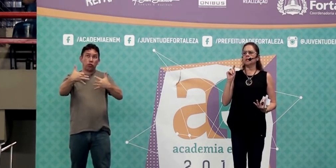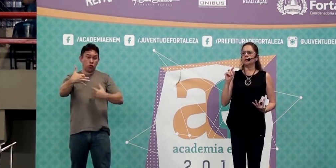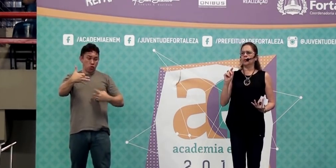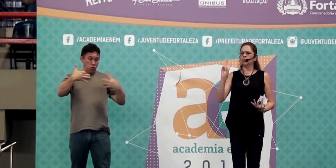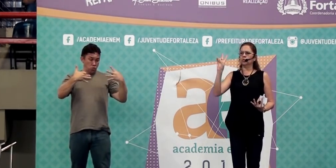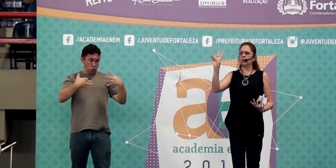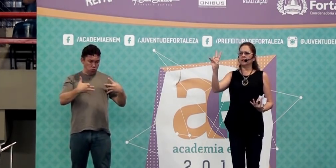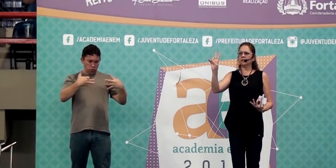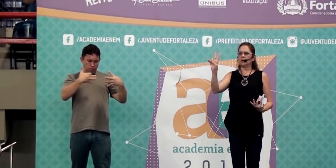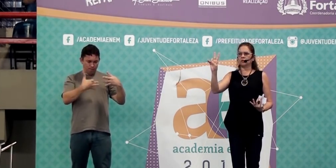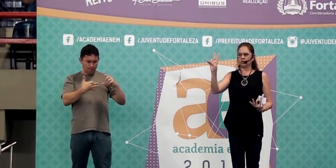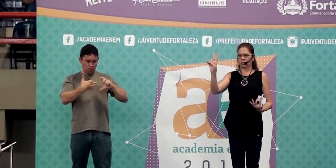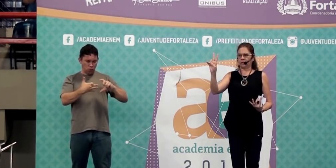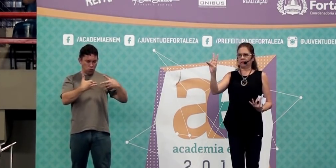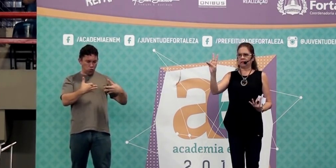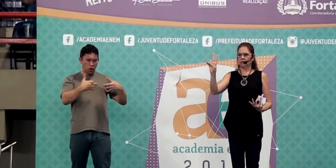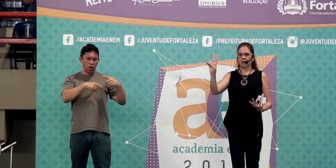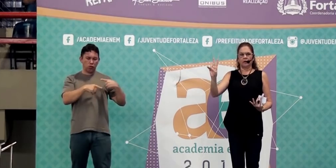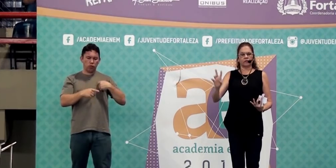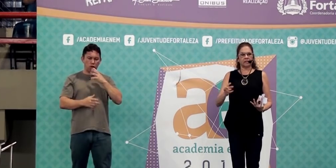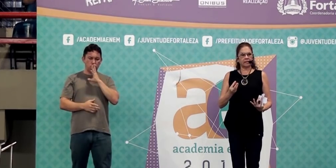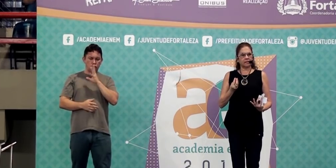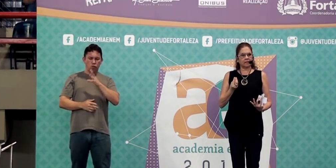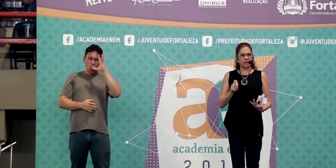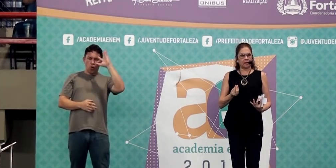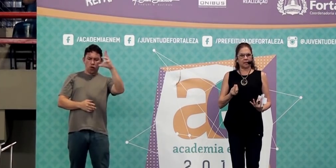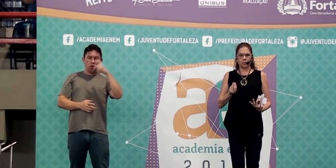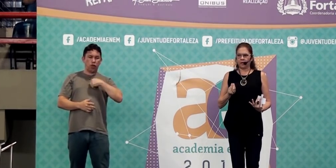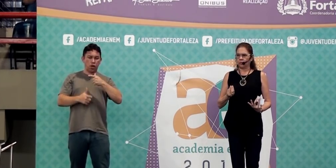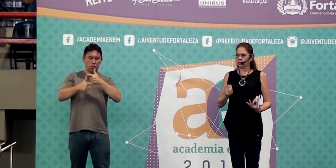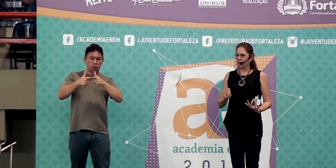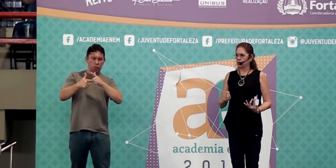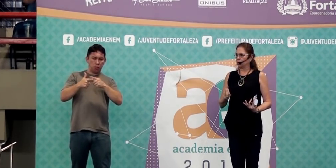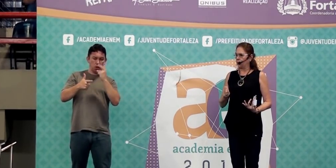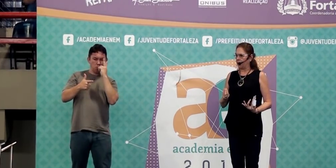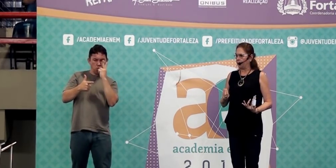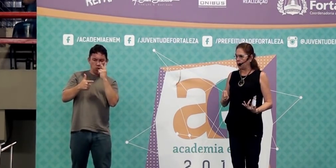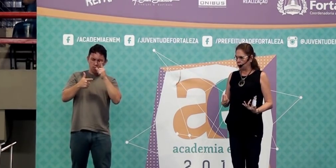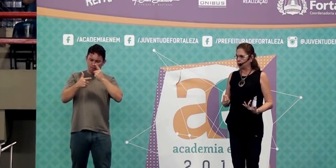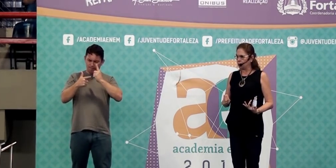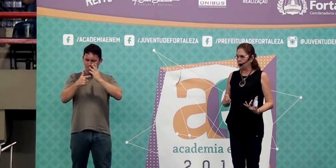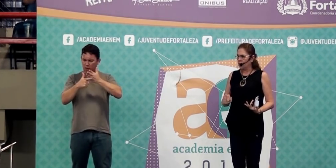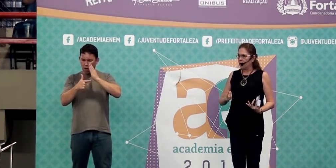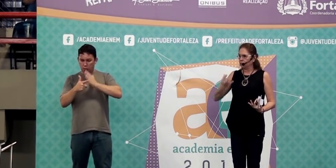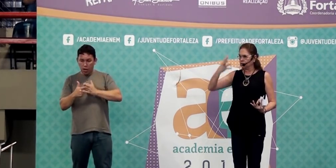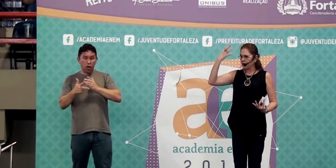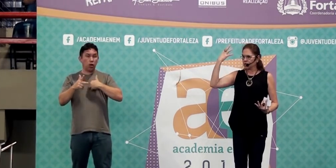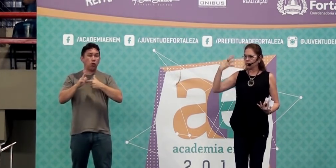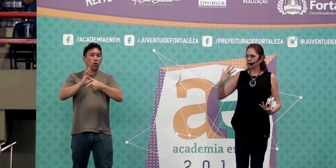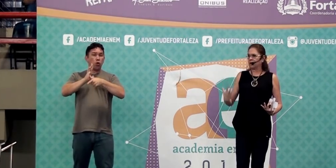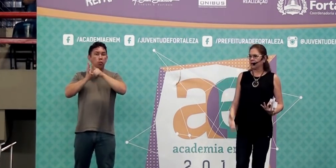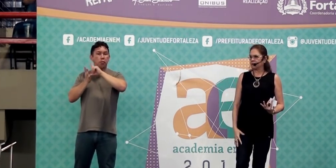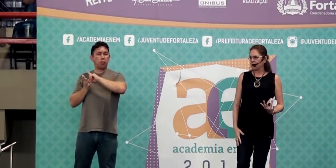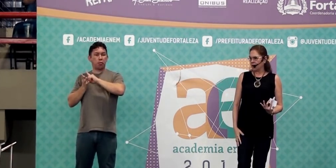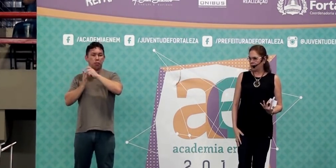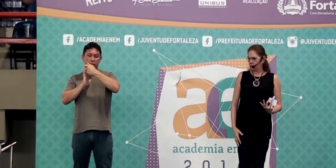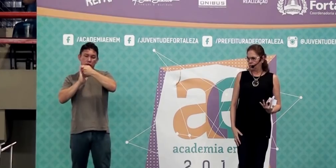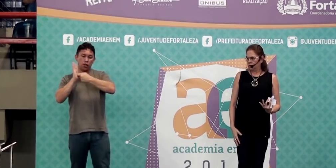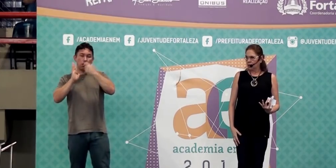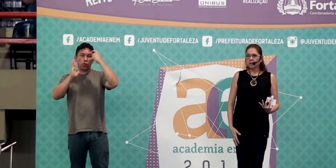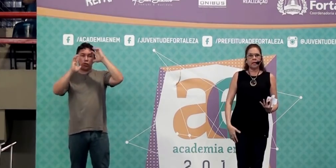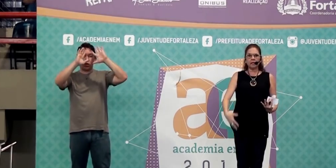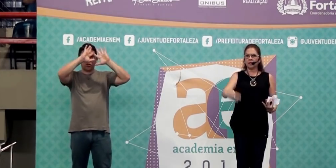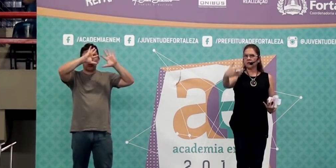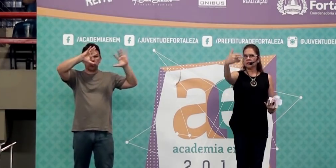no mínimo 2 soluções. Vocês entendem o que é um texto pré-pronto? É um texto que está